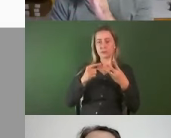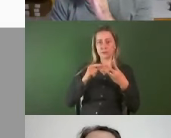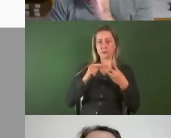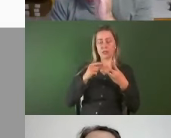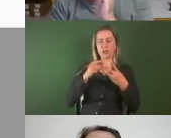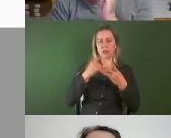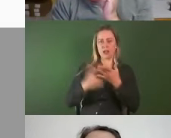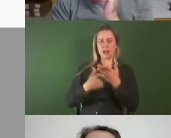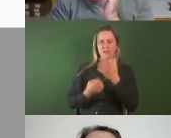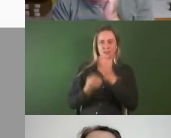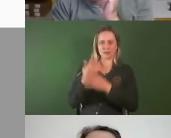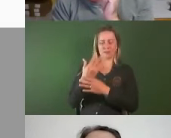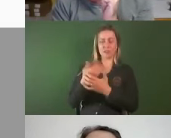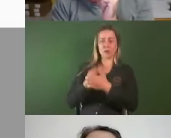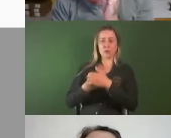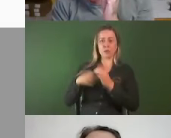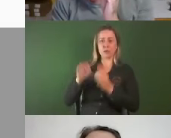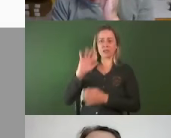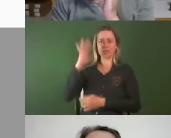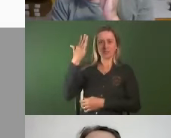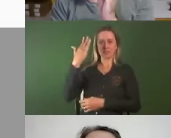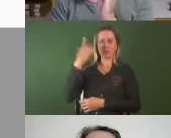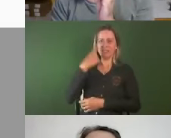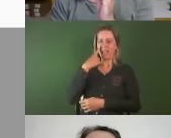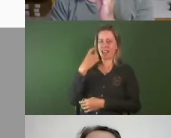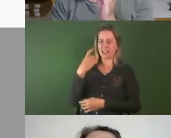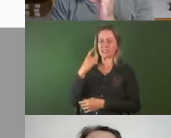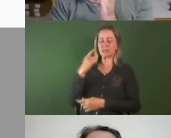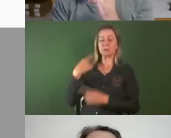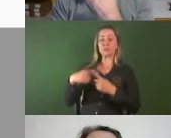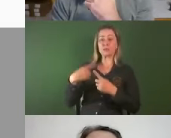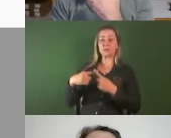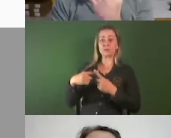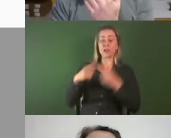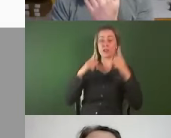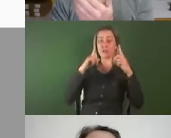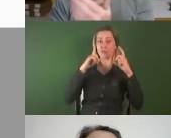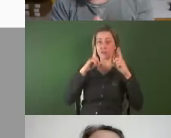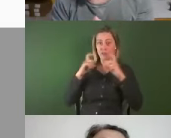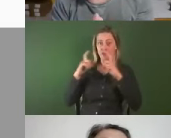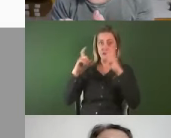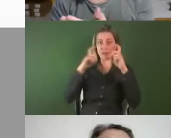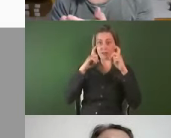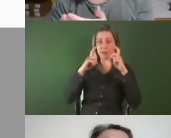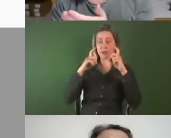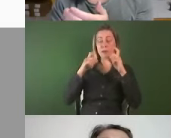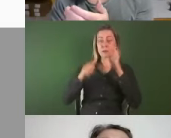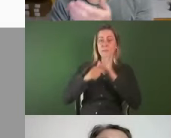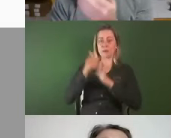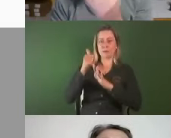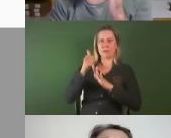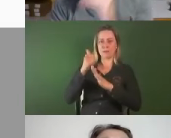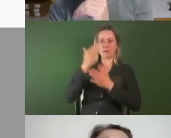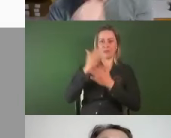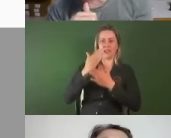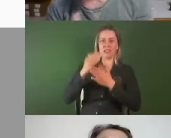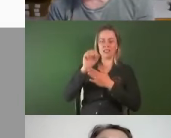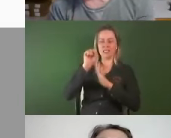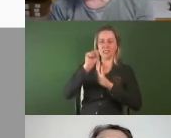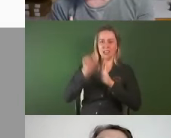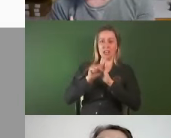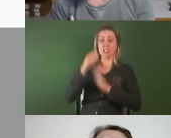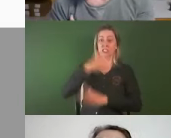uma questão muito interessante, porque a fotografia, inicialmente, nessa primeira metade do século XX no Japão, ela não é